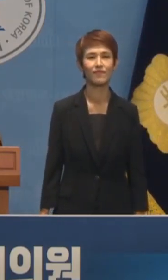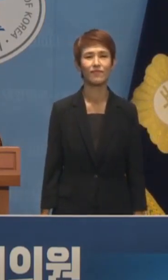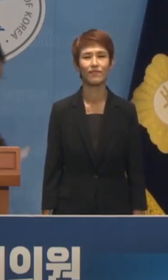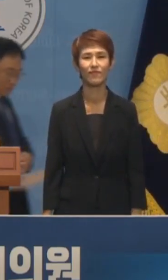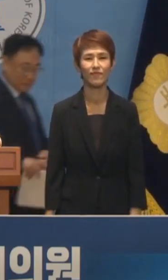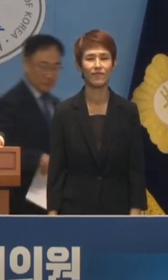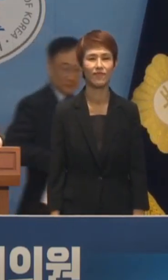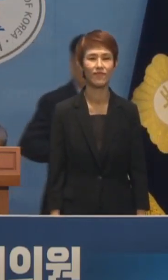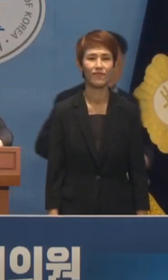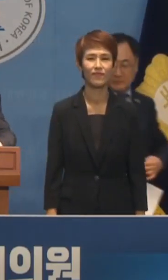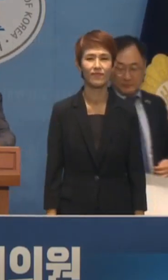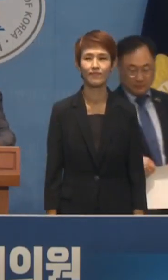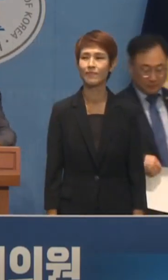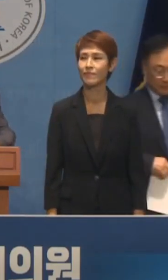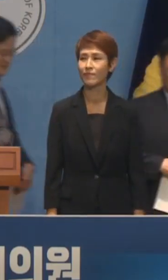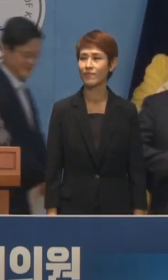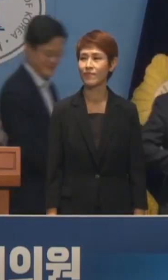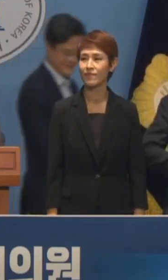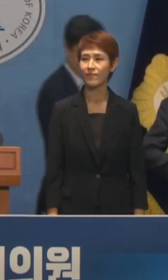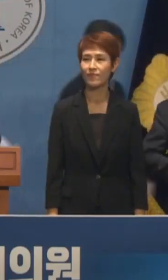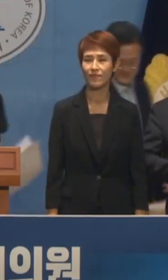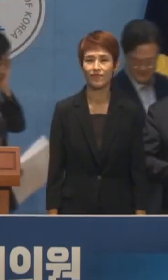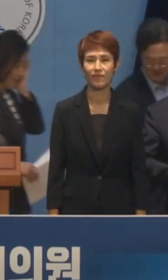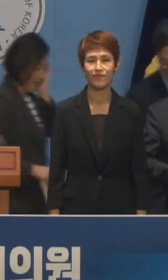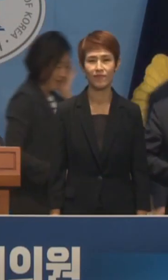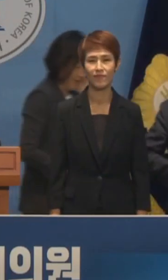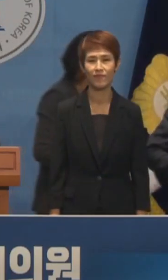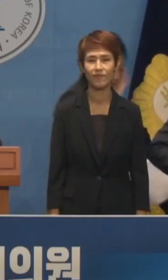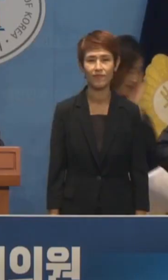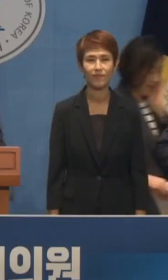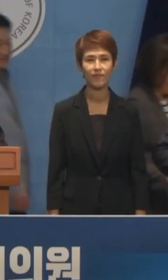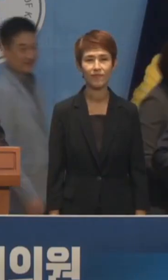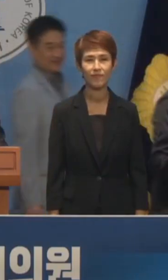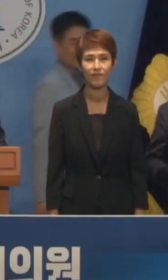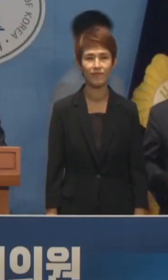내 사고 소개하고 하지 뭐. 그러니까.